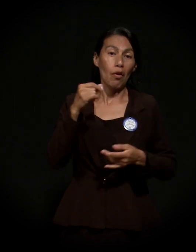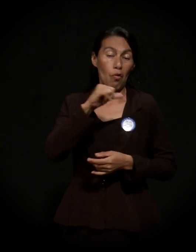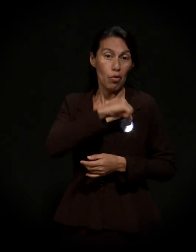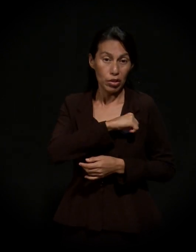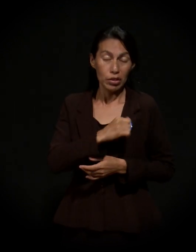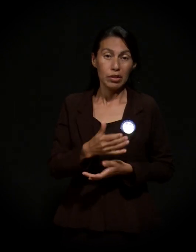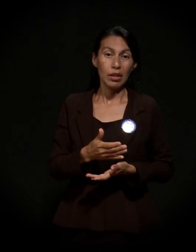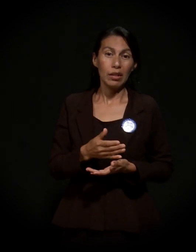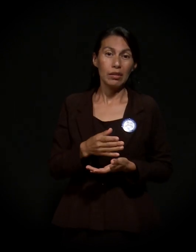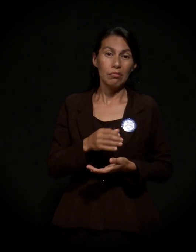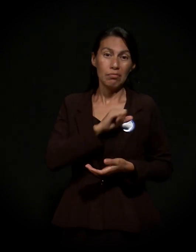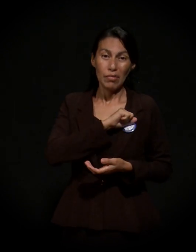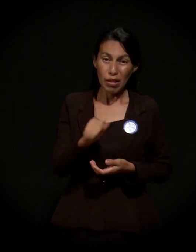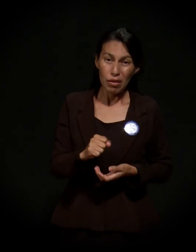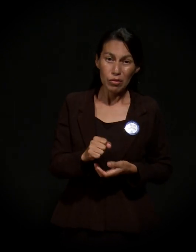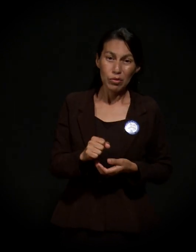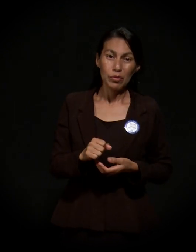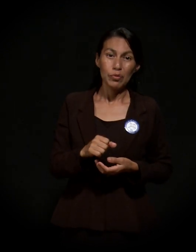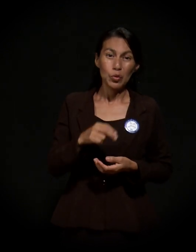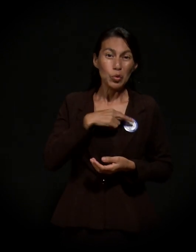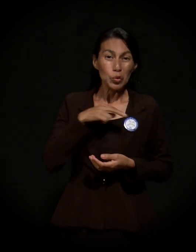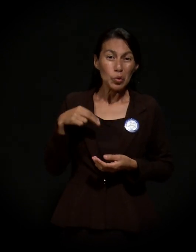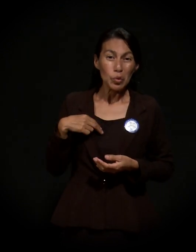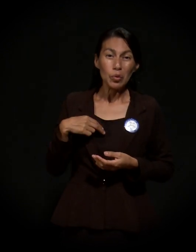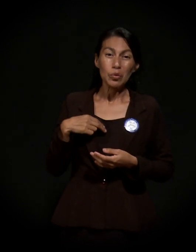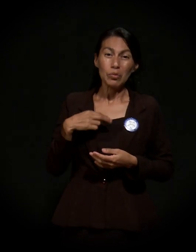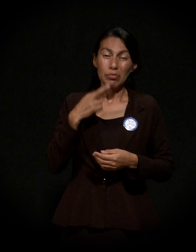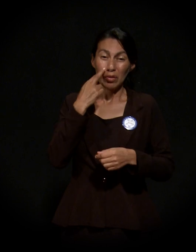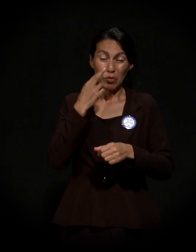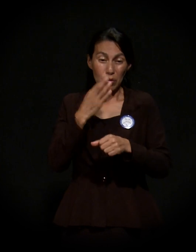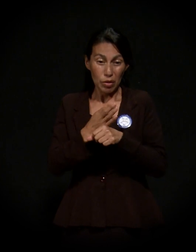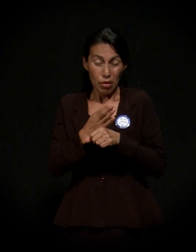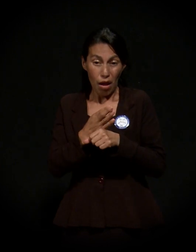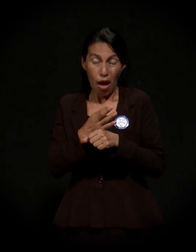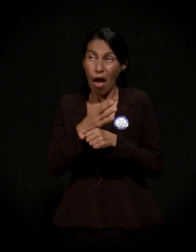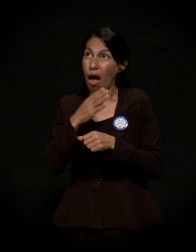nuestras debilidades y nuestras responsabilidades.